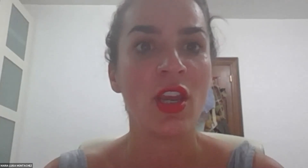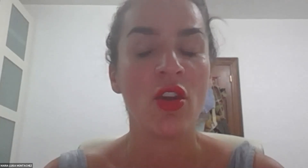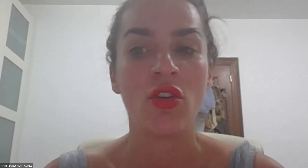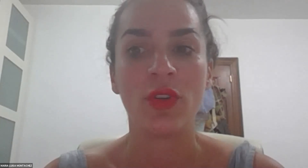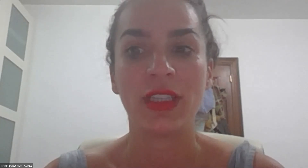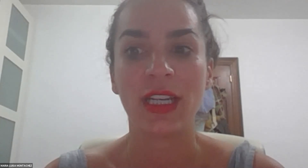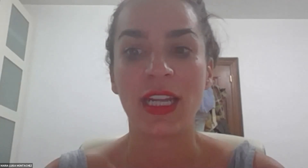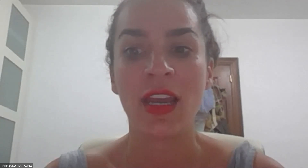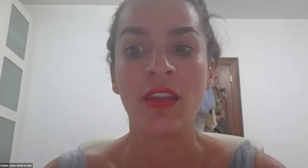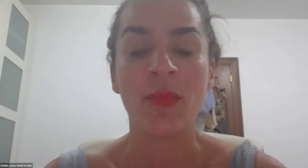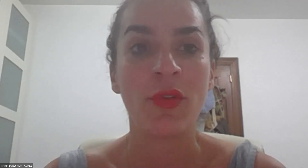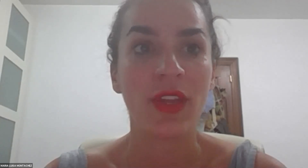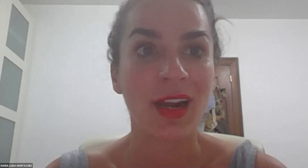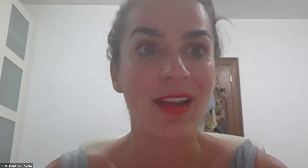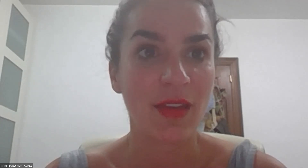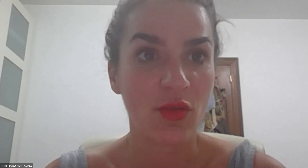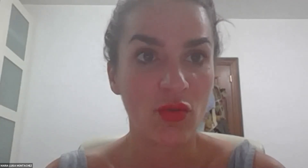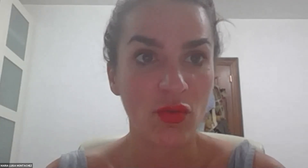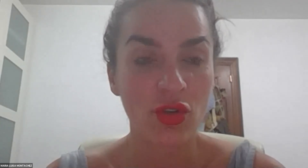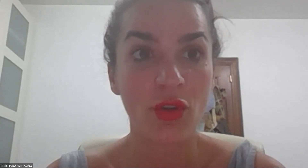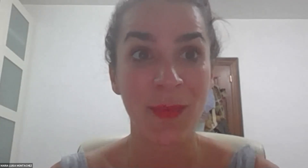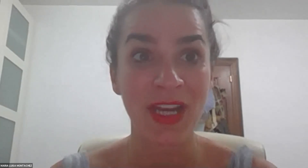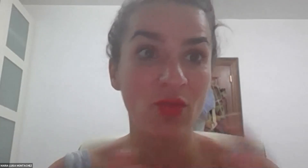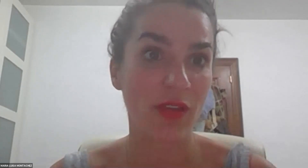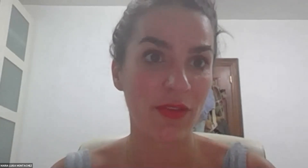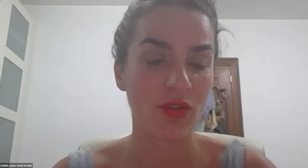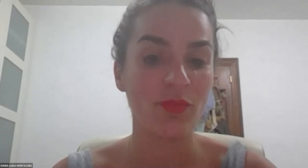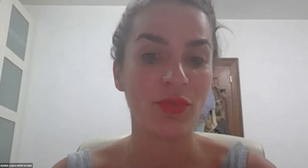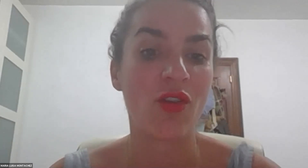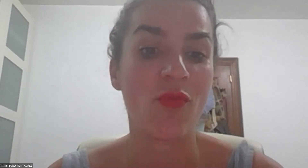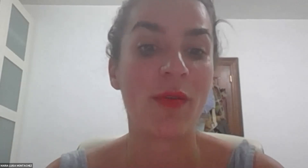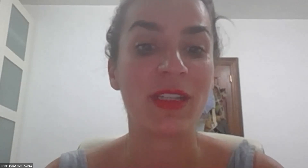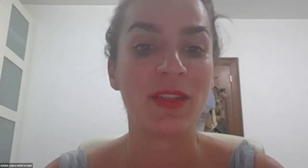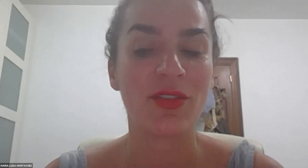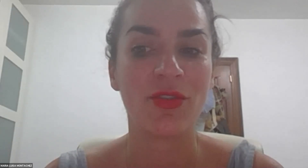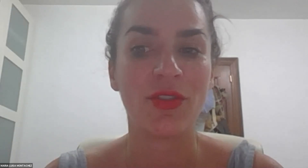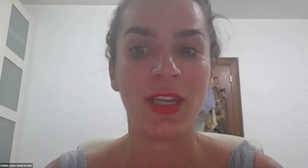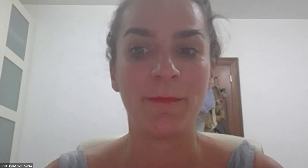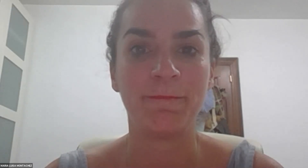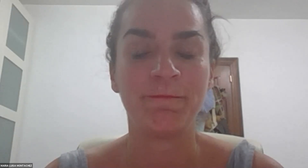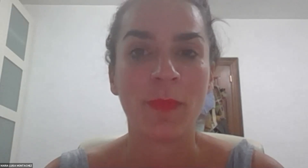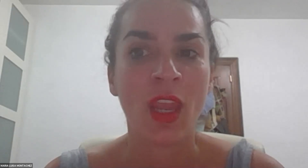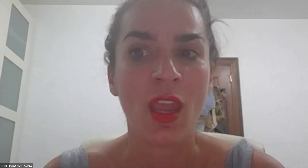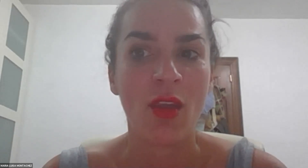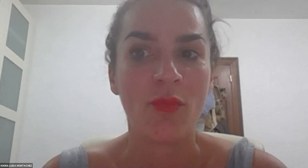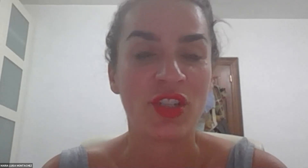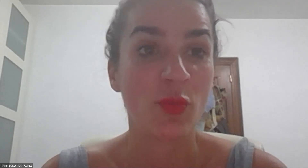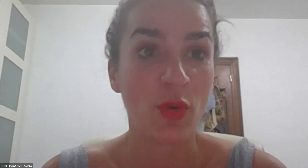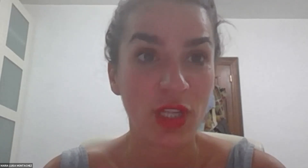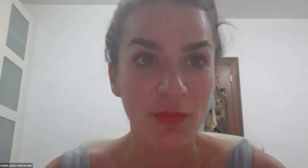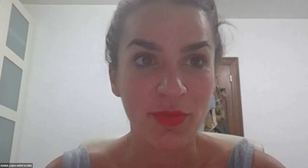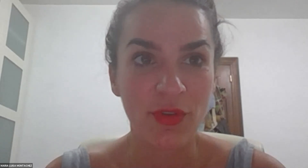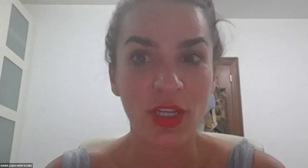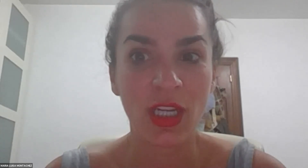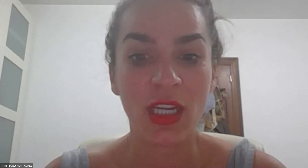profe como Natalia, de poder realizar un curso de más duración, porque como habréis visto, pues es muy